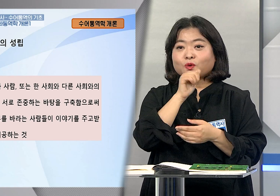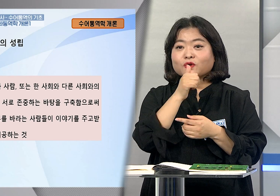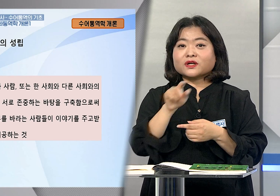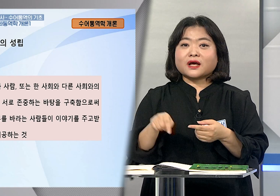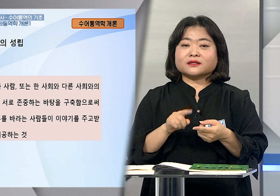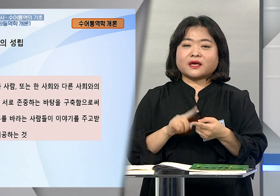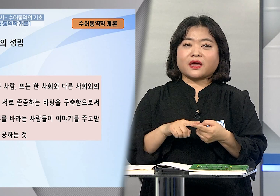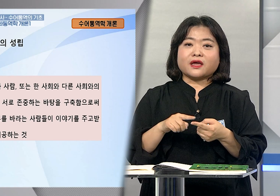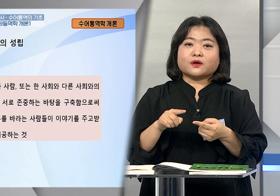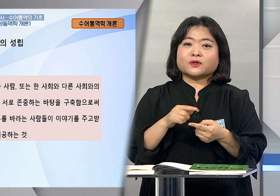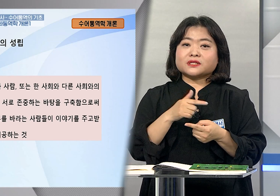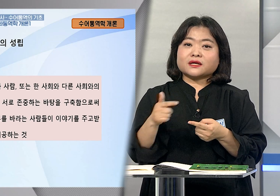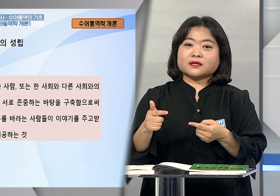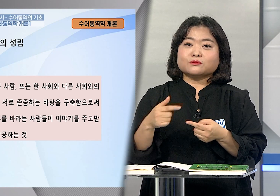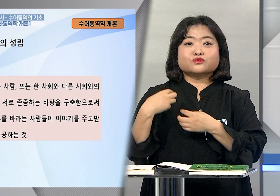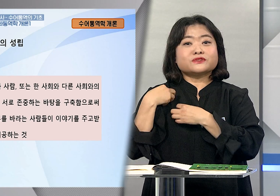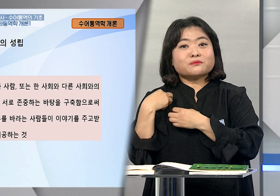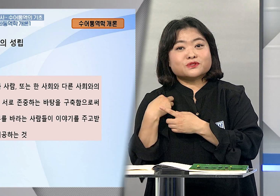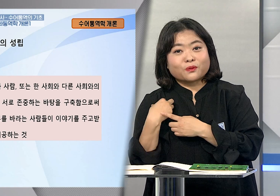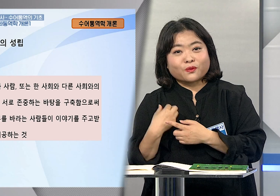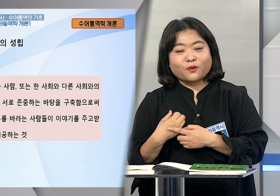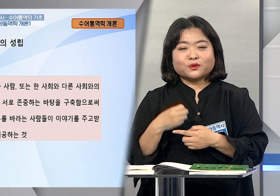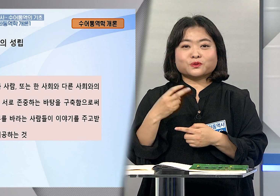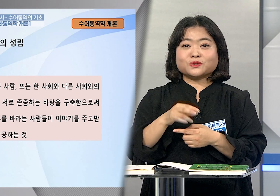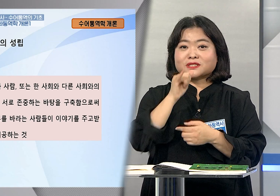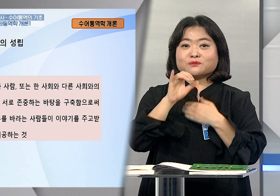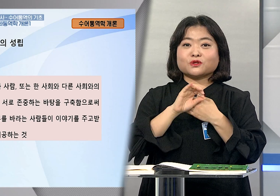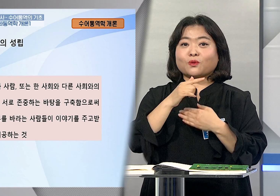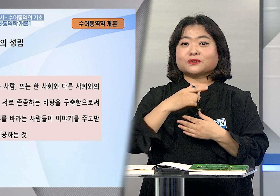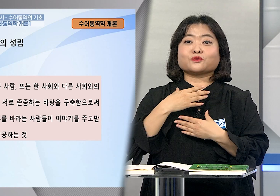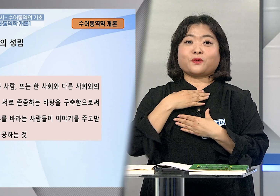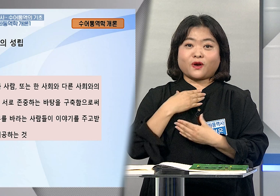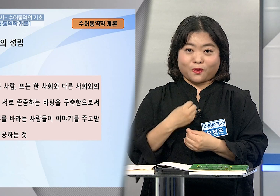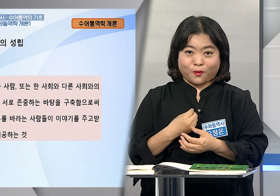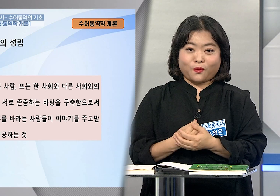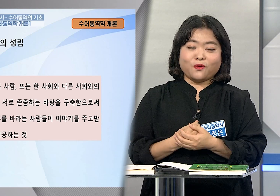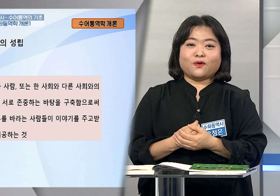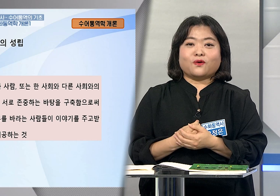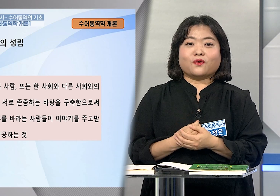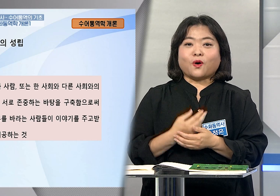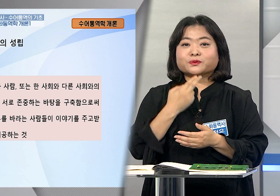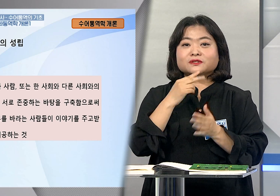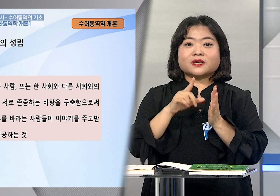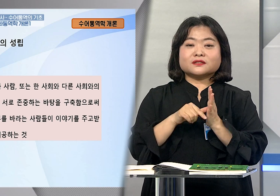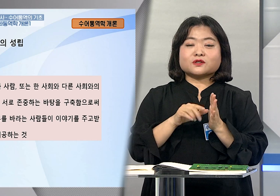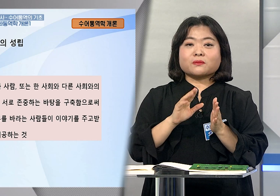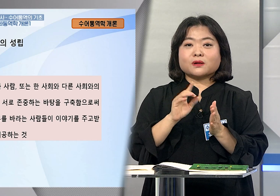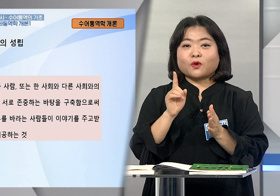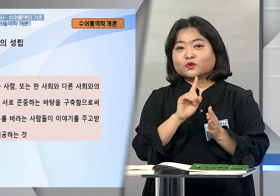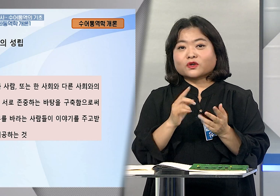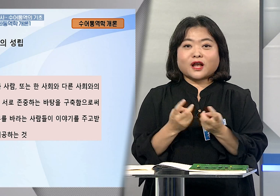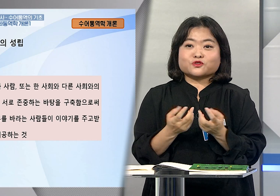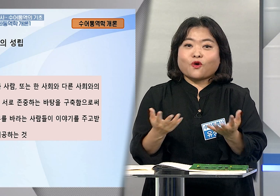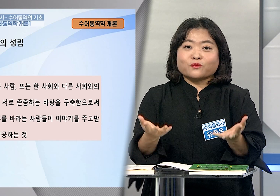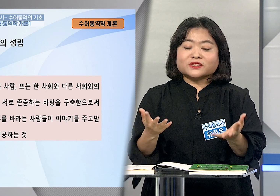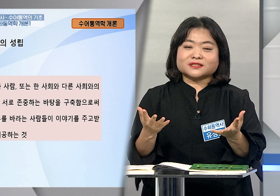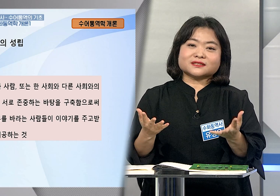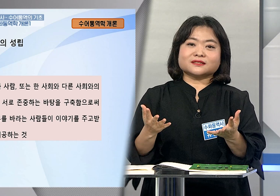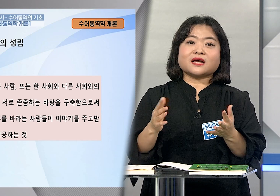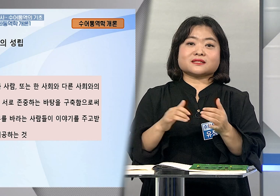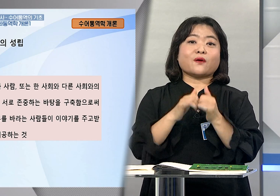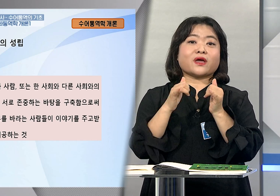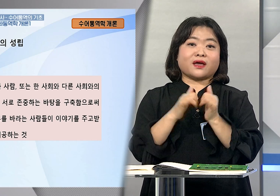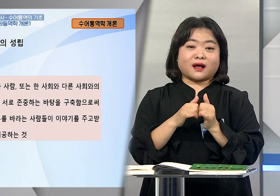그리고 통역이라는 게 굉장히 부담스럽고 또 있으면 너무나도 편하고 없을 때는 정말 뭐 어떻게 할 수가